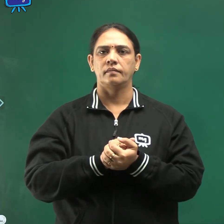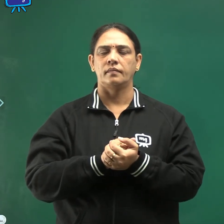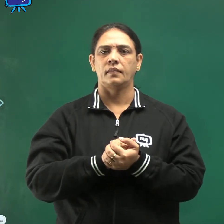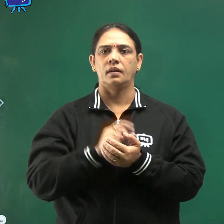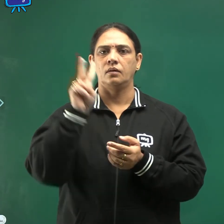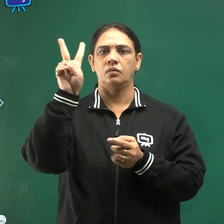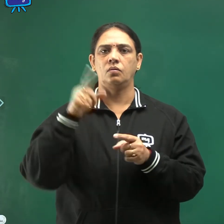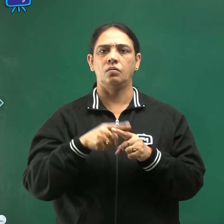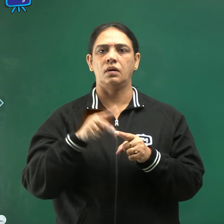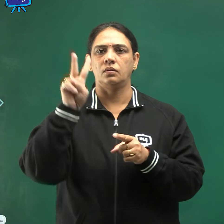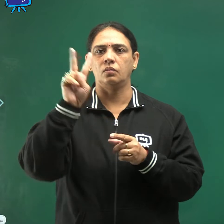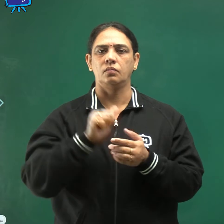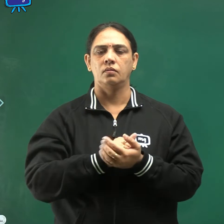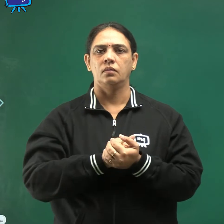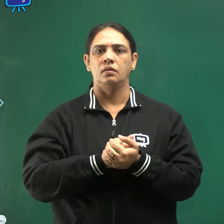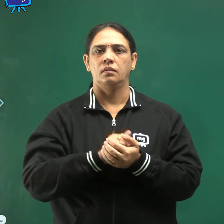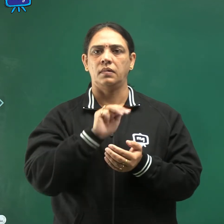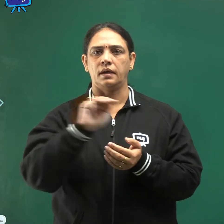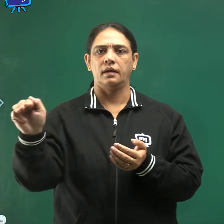2 गुणा